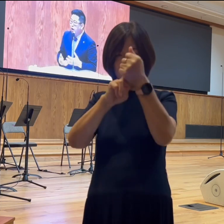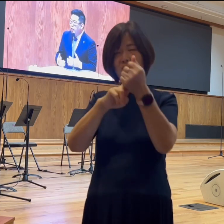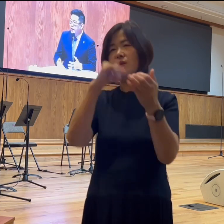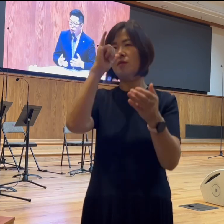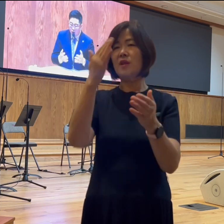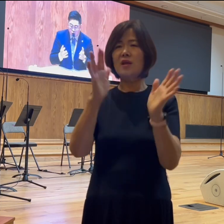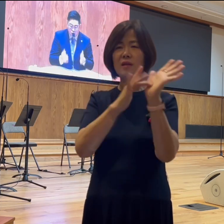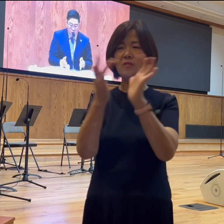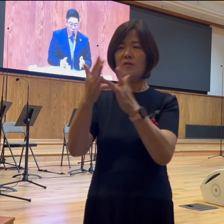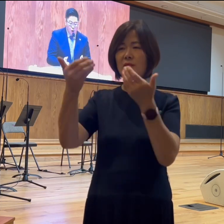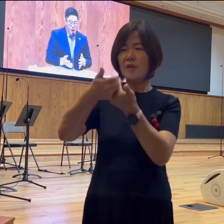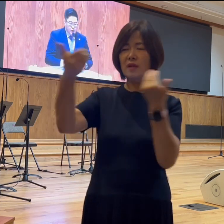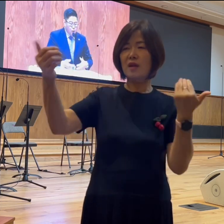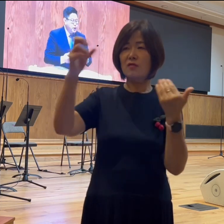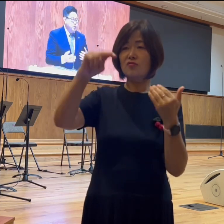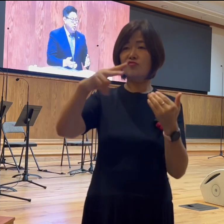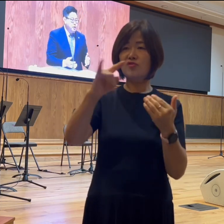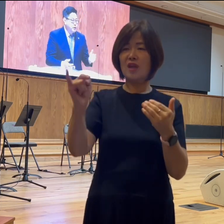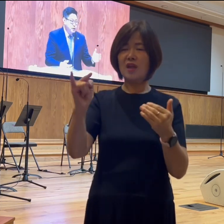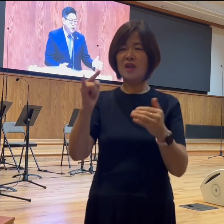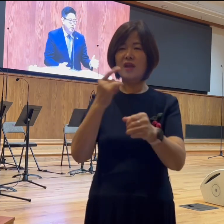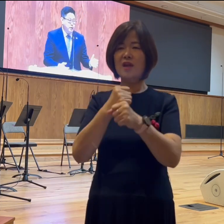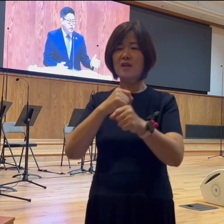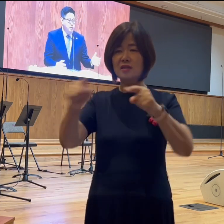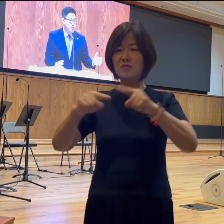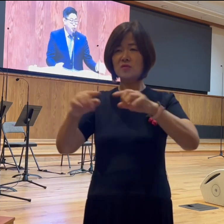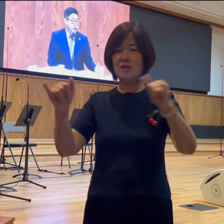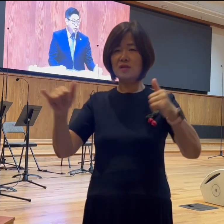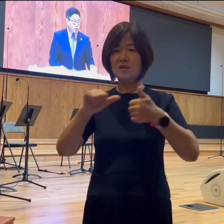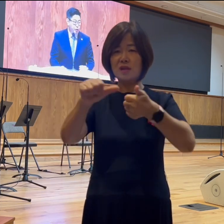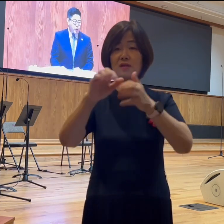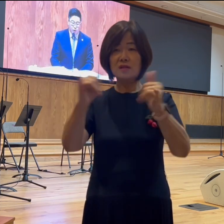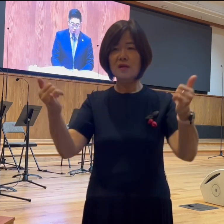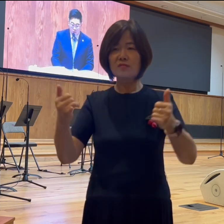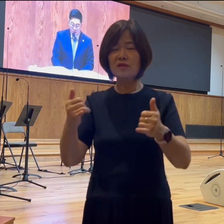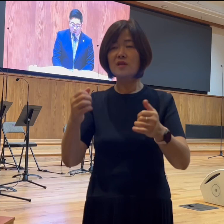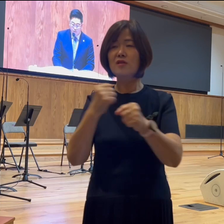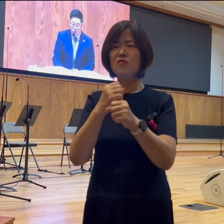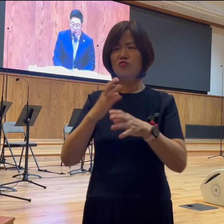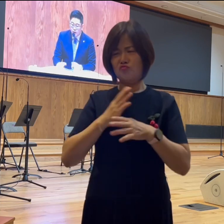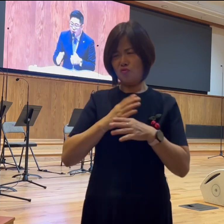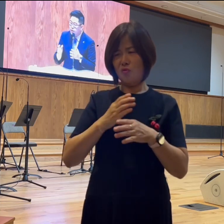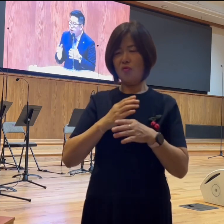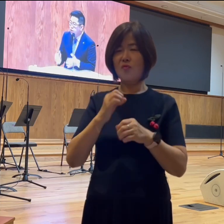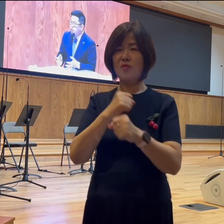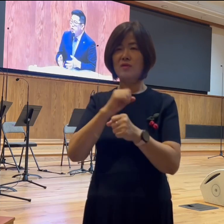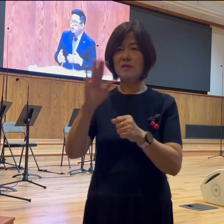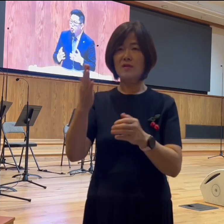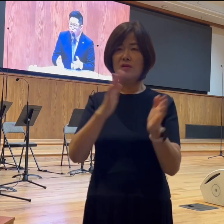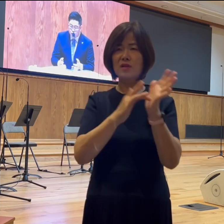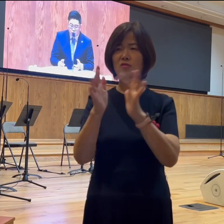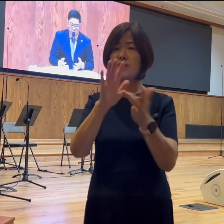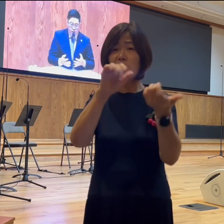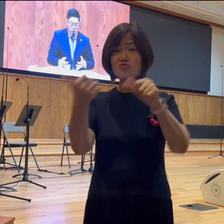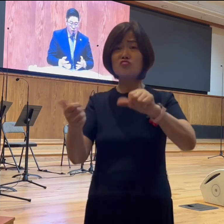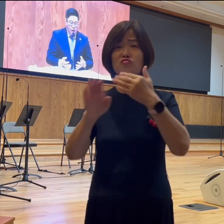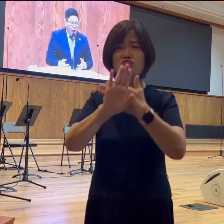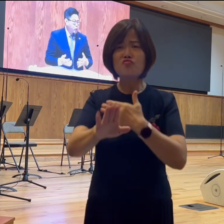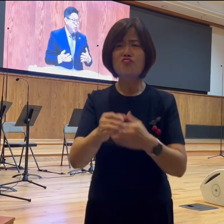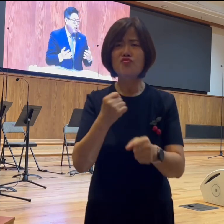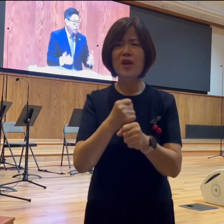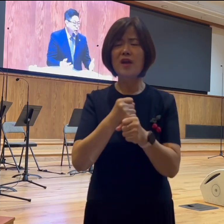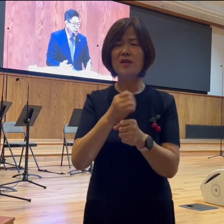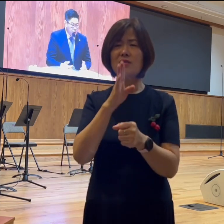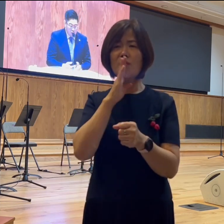반대하고 배척했던 유대교 지도자들과 그들을 따르는 그 무리들을 두려워한 것입니다. 그들이 이제 예수님이 죽으시고 나서